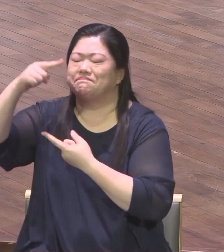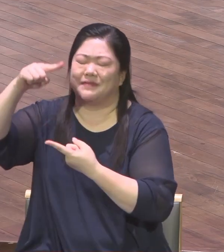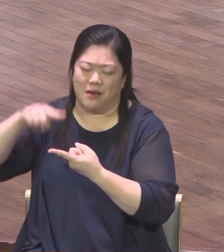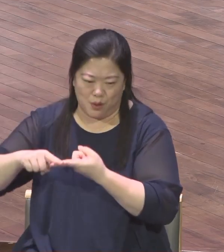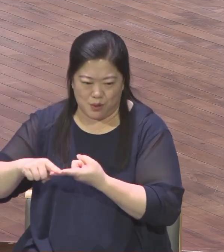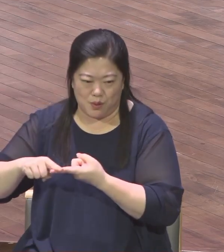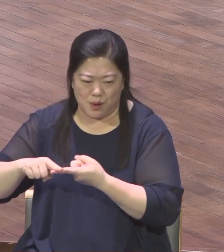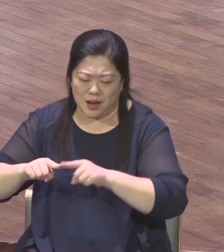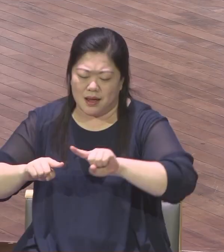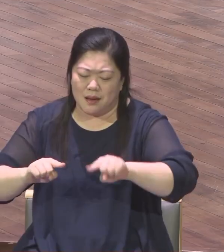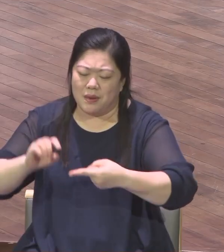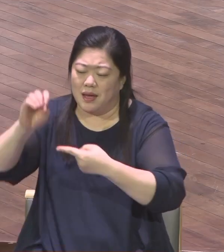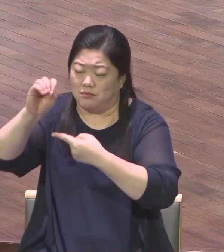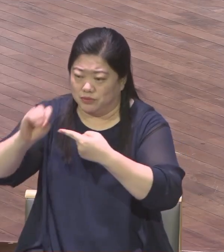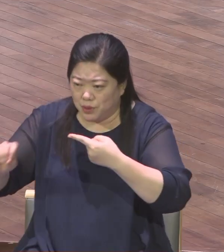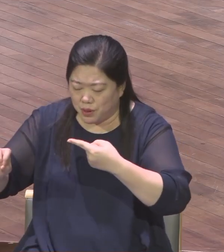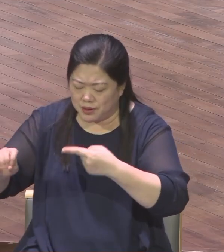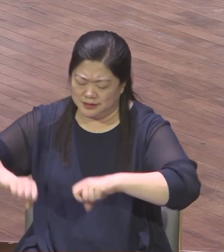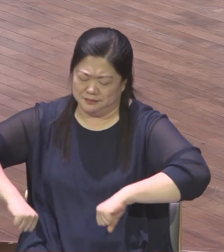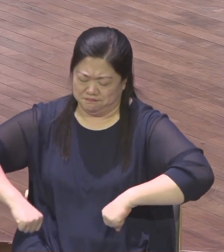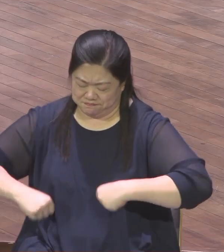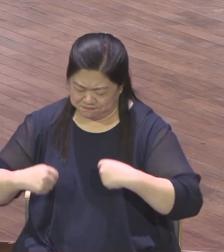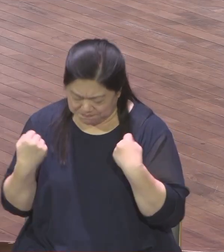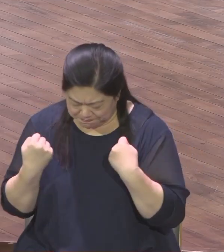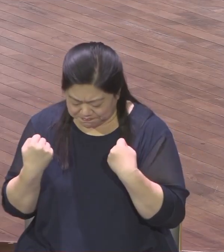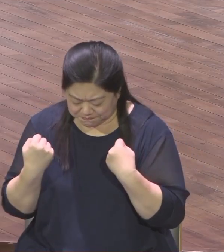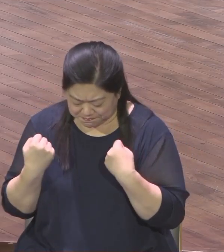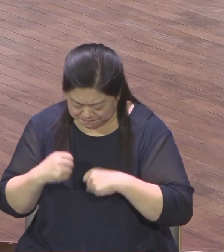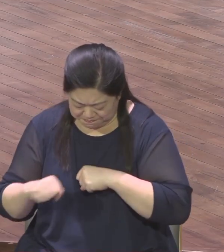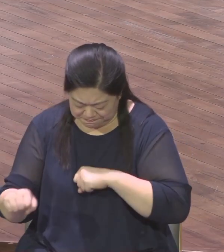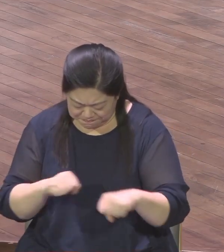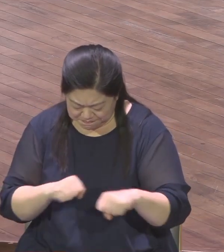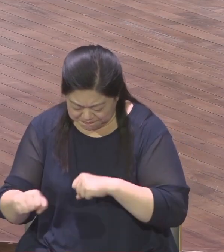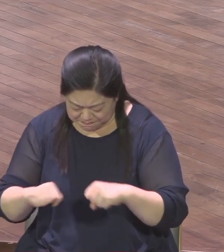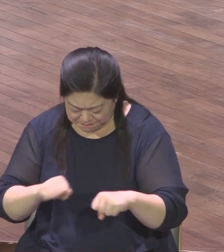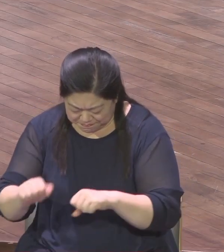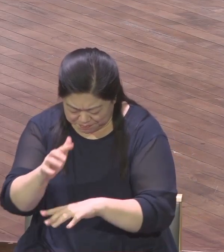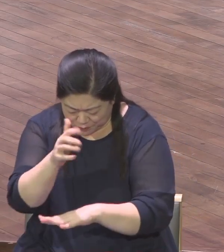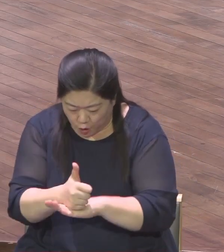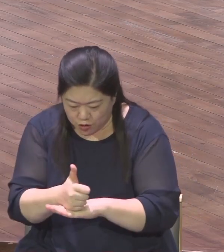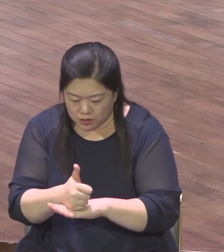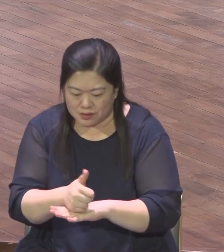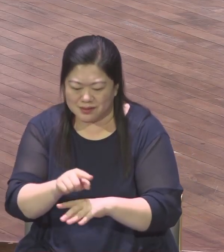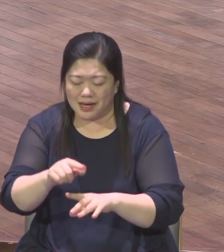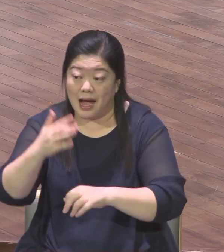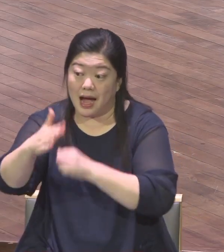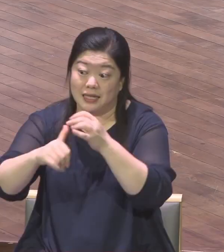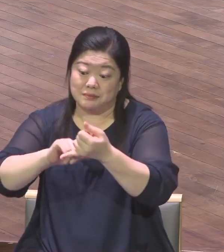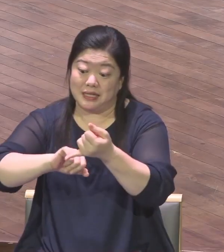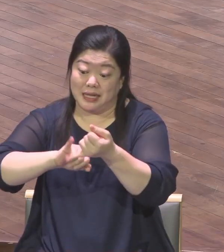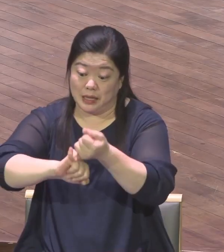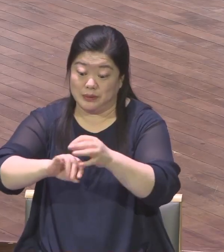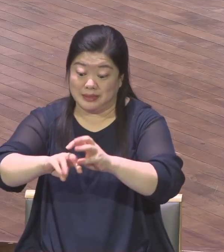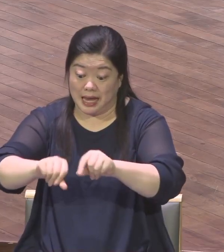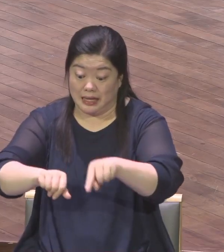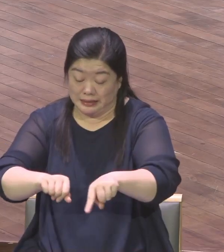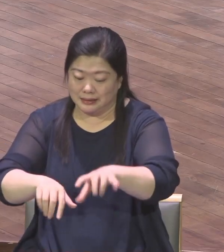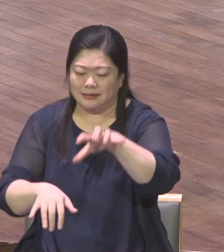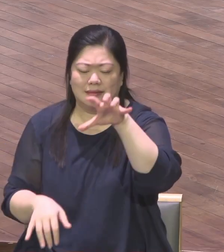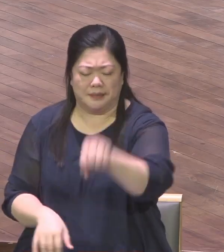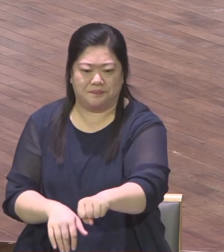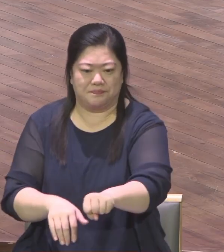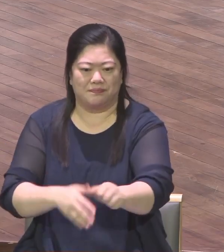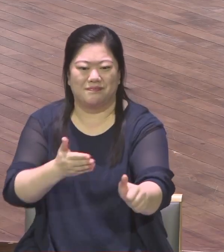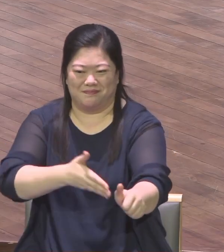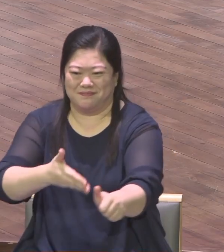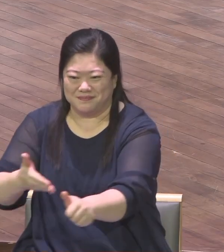심플하게 말씀 그대로 순종을 하면서 적과 꿀이 흐르는 하나님의 보혈을 체험하는 말씀의